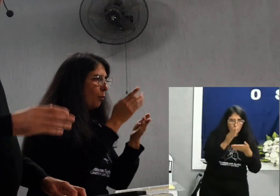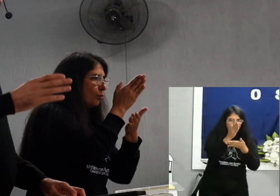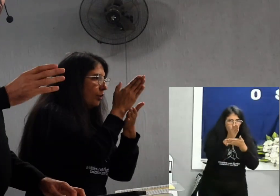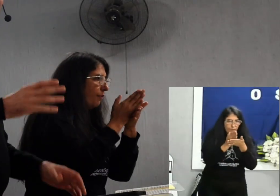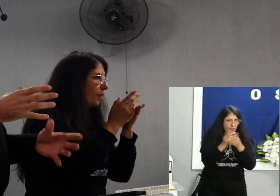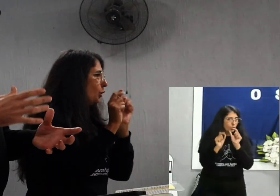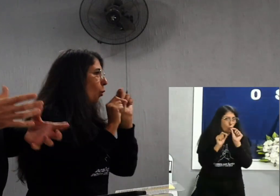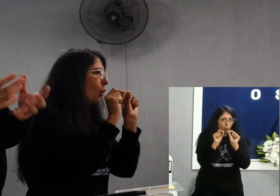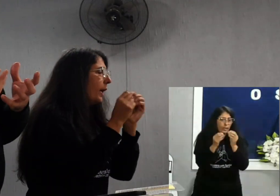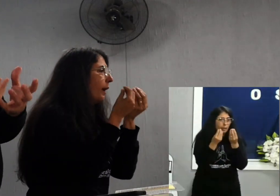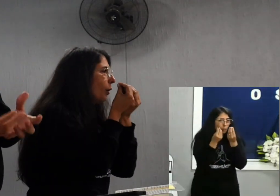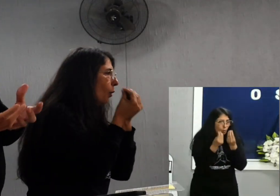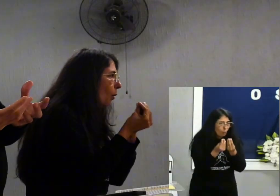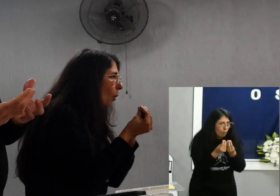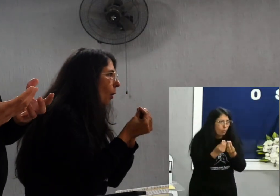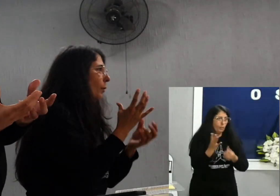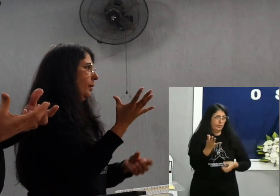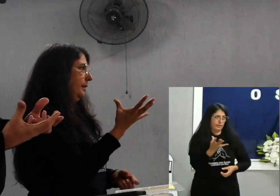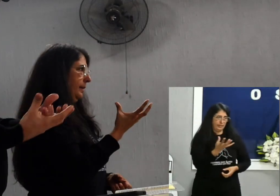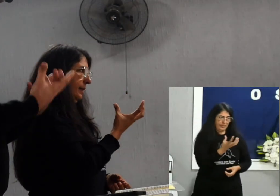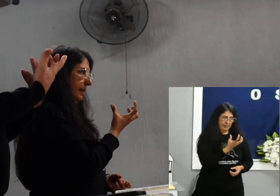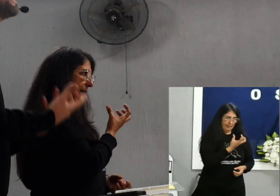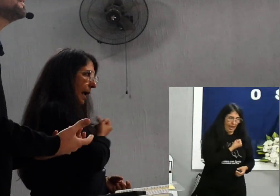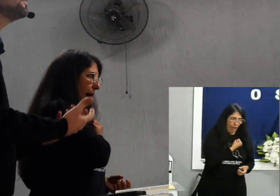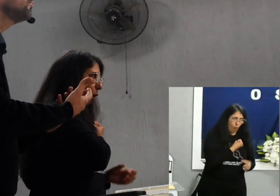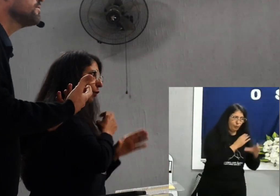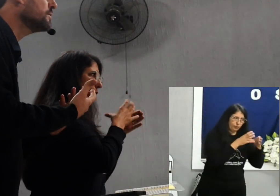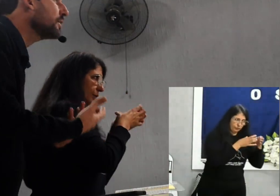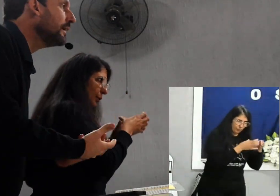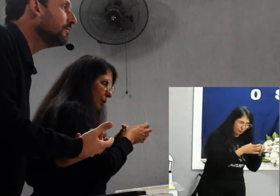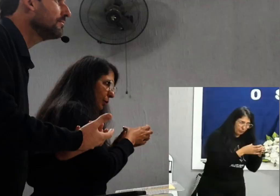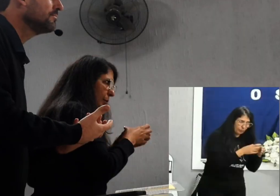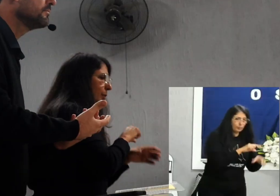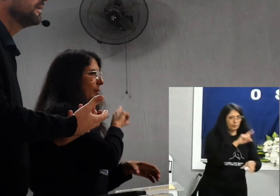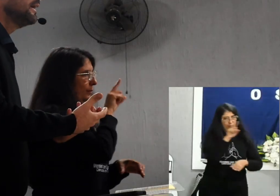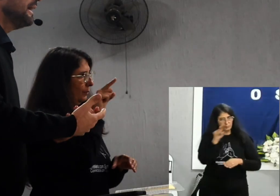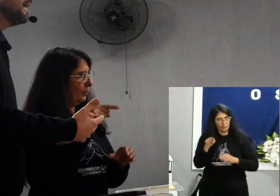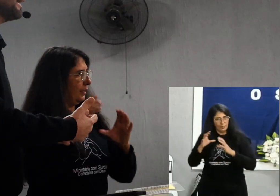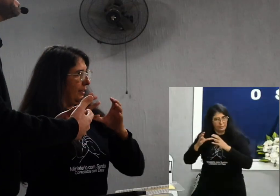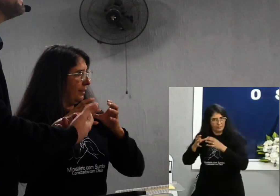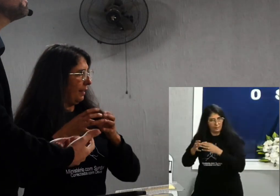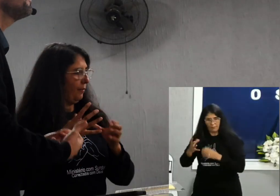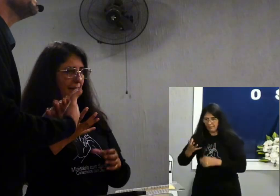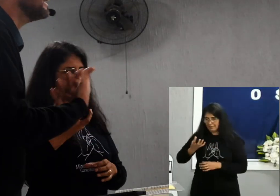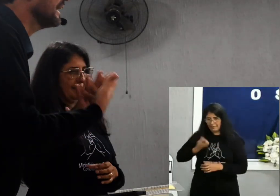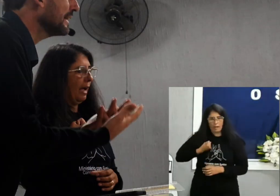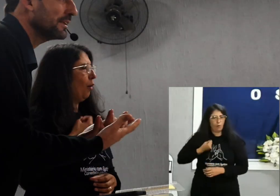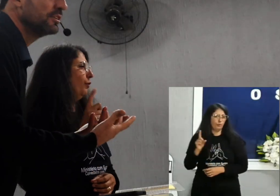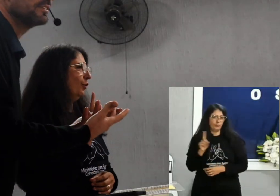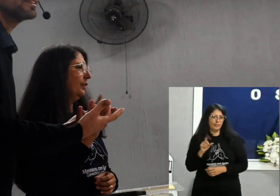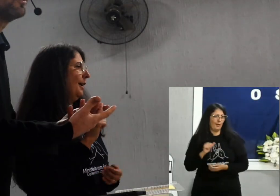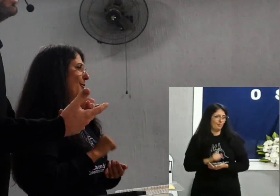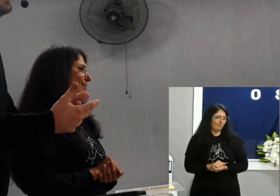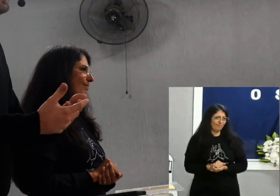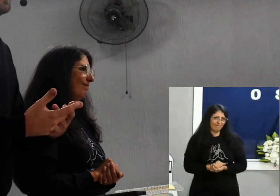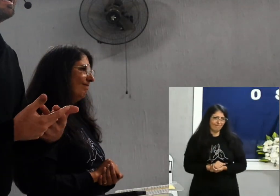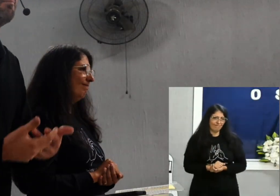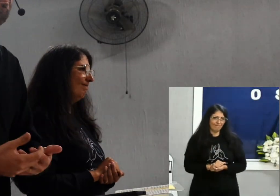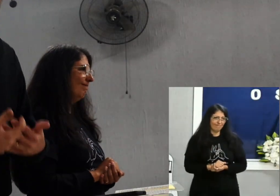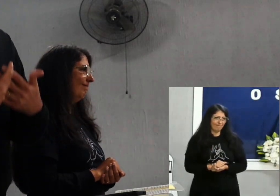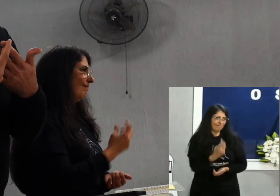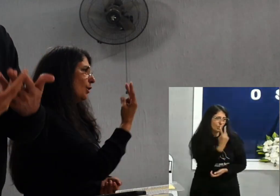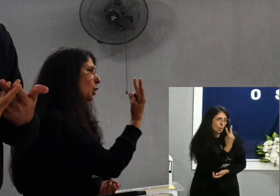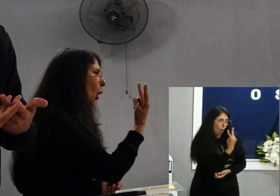E quem gera essa divisão? A mensagem do evangelho. Ela revela essa divisão,